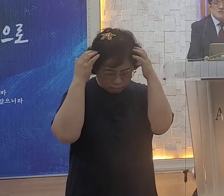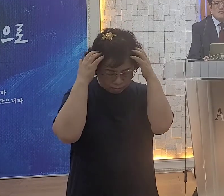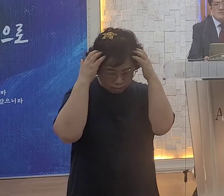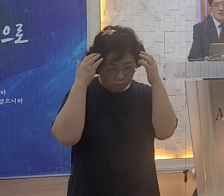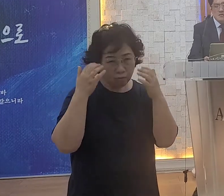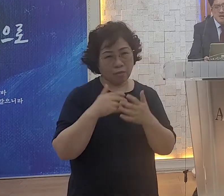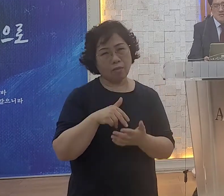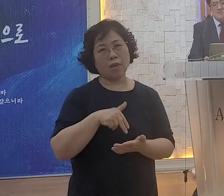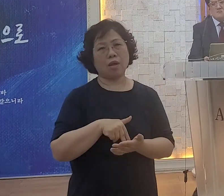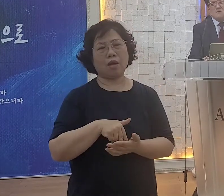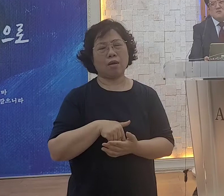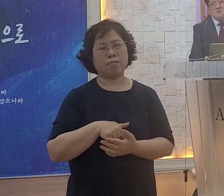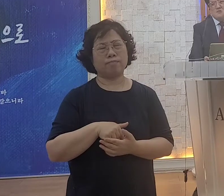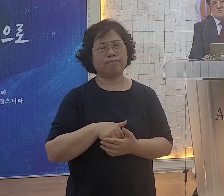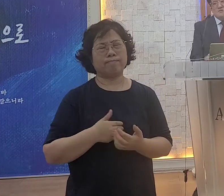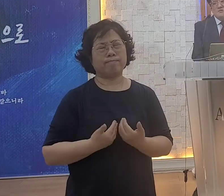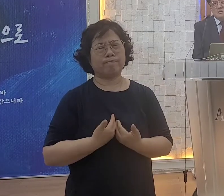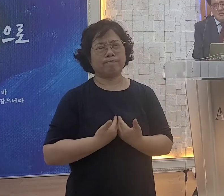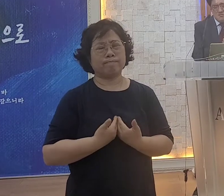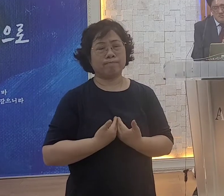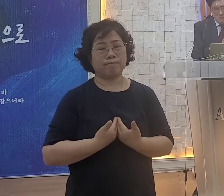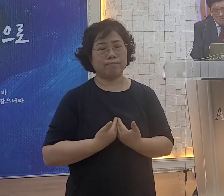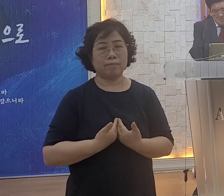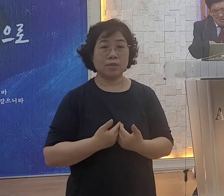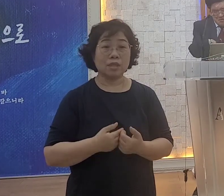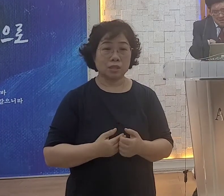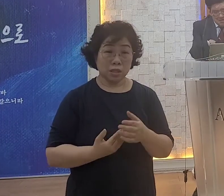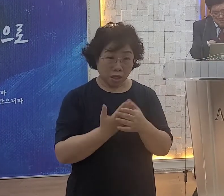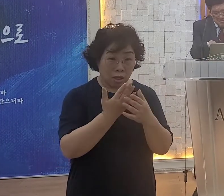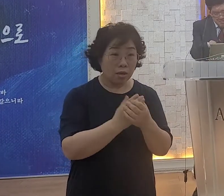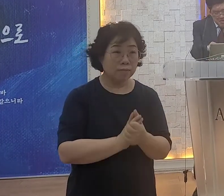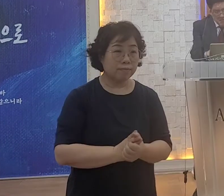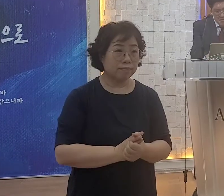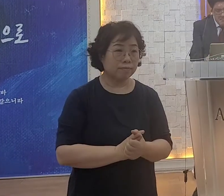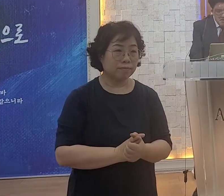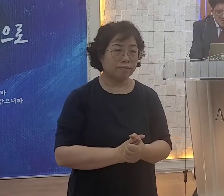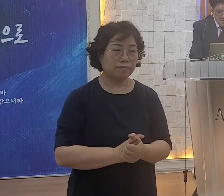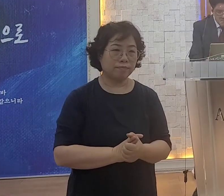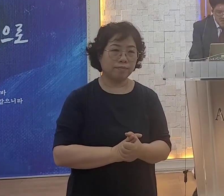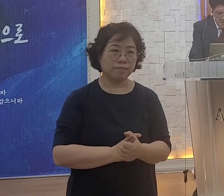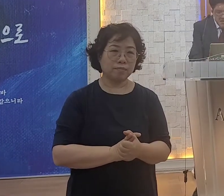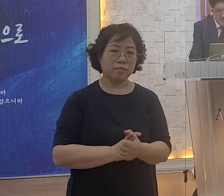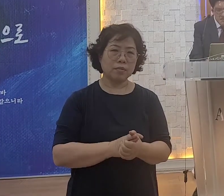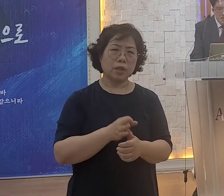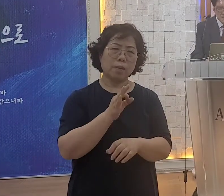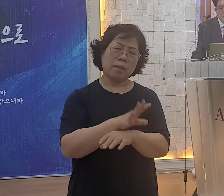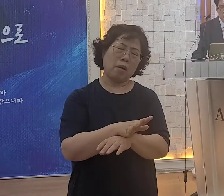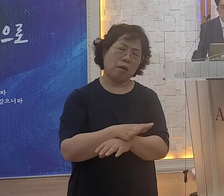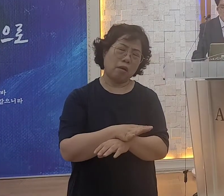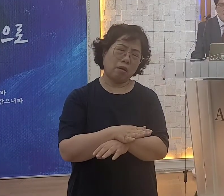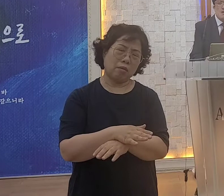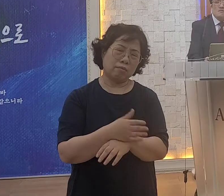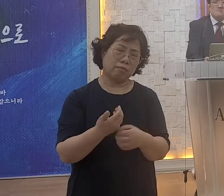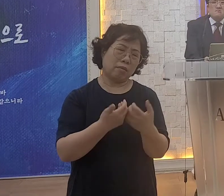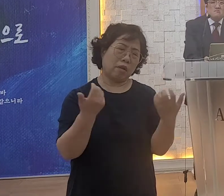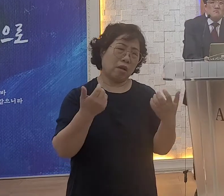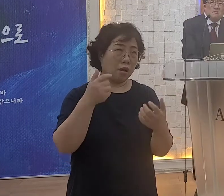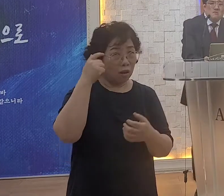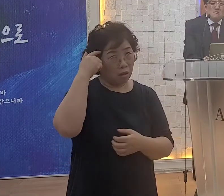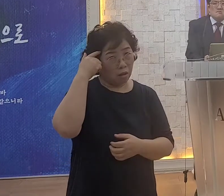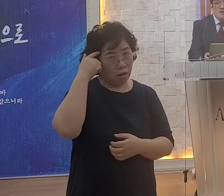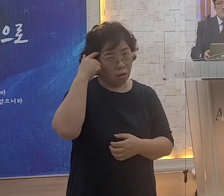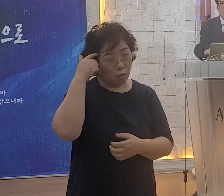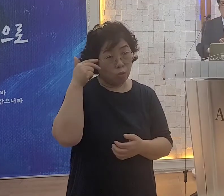나 인생이 어떻게 될까? 이런 생각으로 이제 나는 또 저 사람에게 팔려가는구나 생각했는데 그게